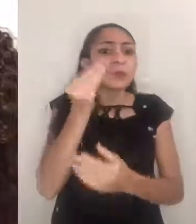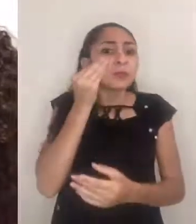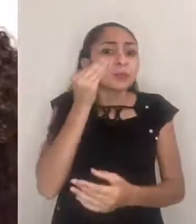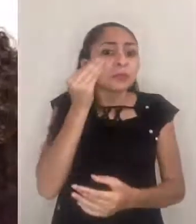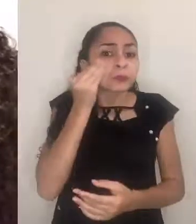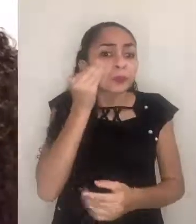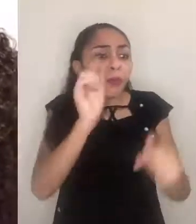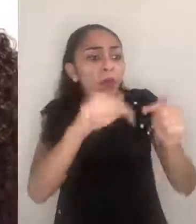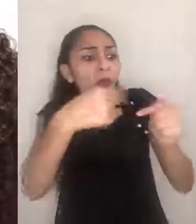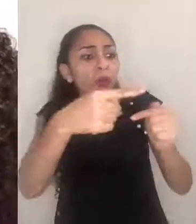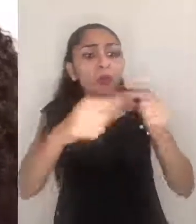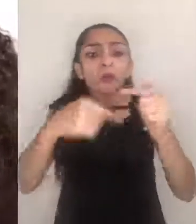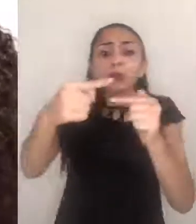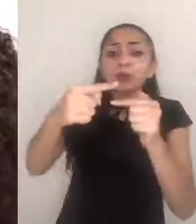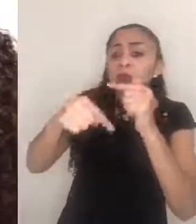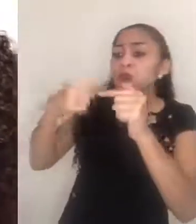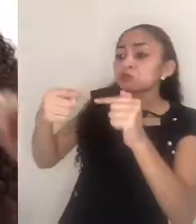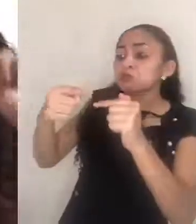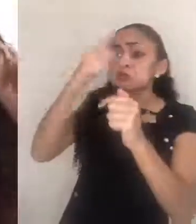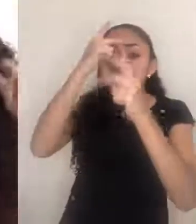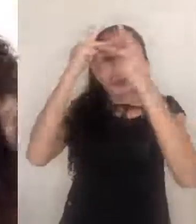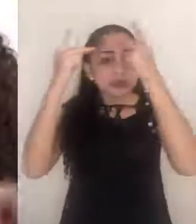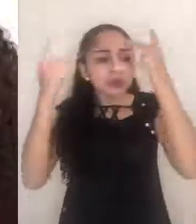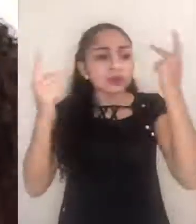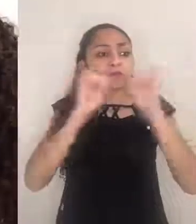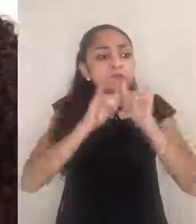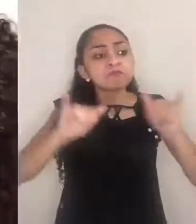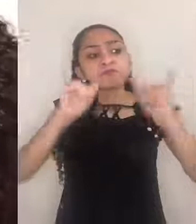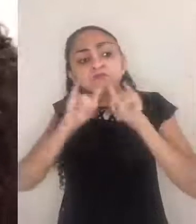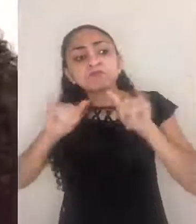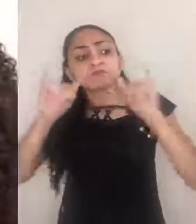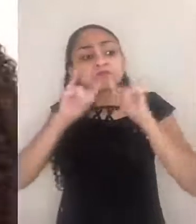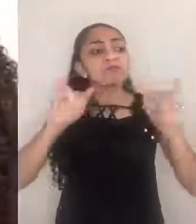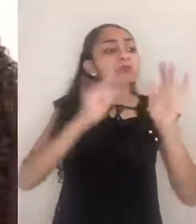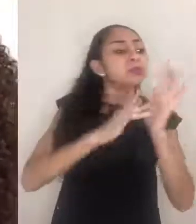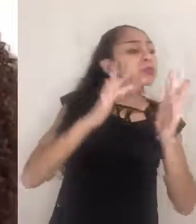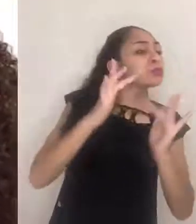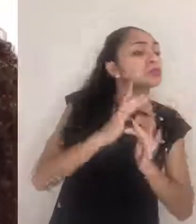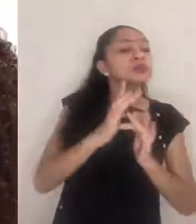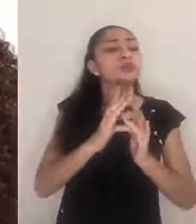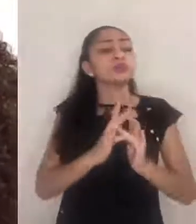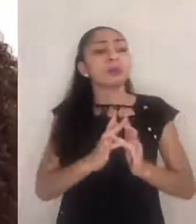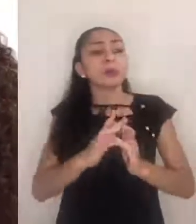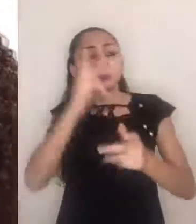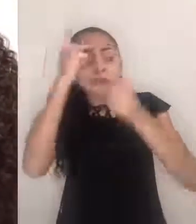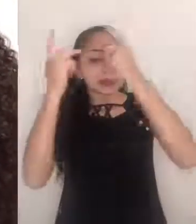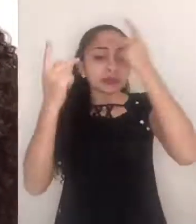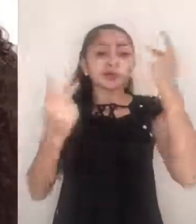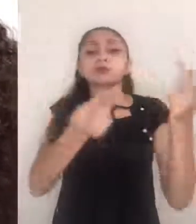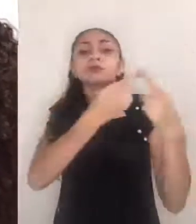fé nas experiências do próximo, seja de uma pessoa que fala de Cristo, de Deus para você,